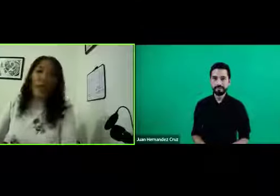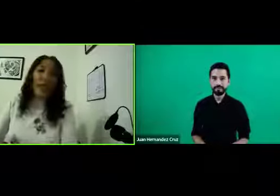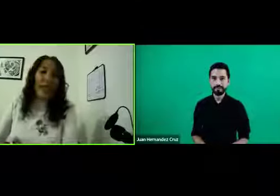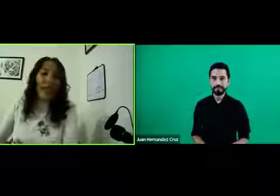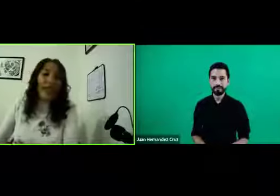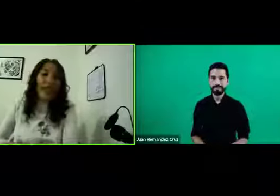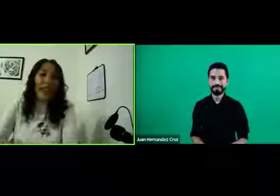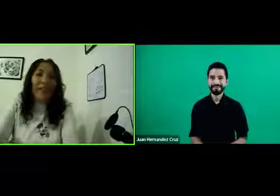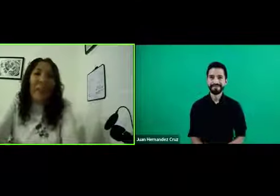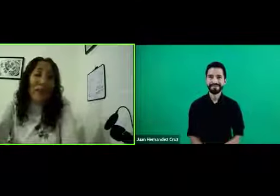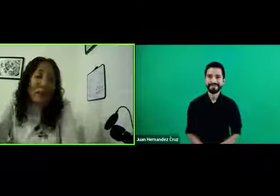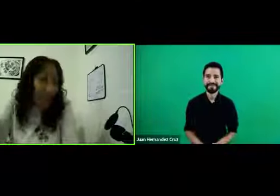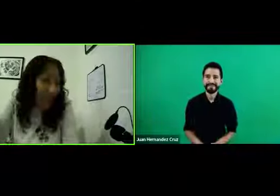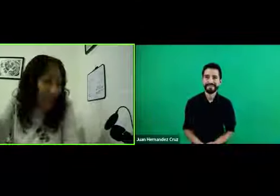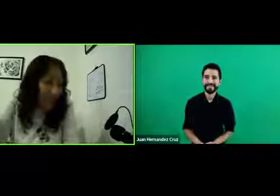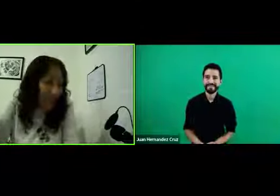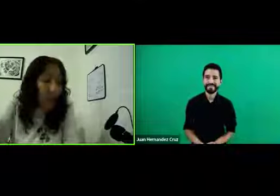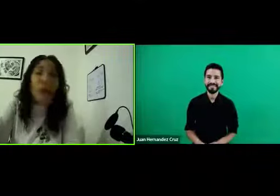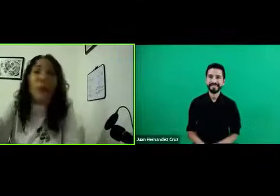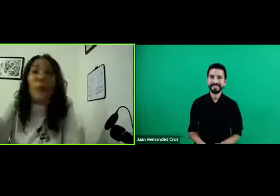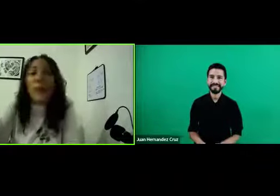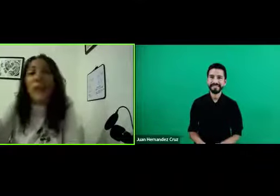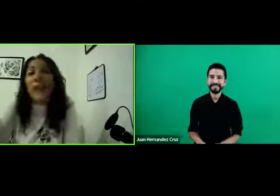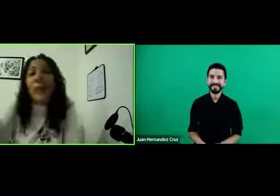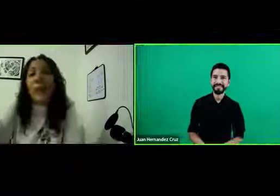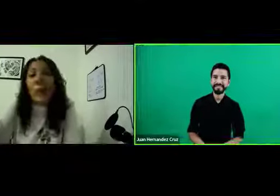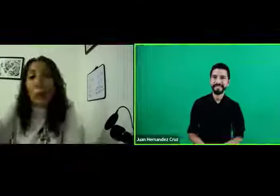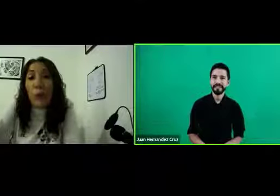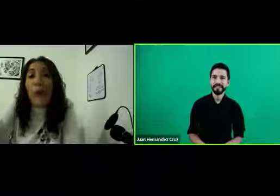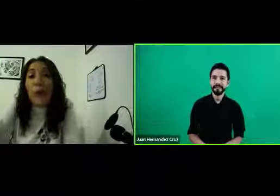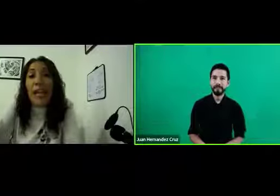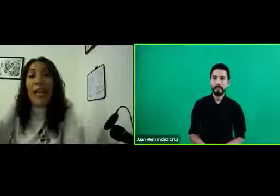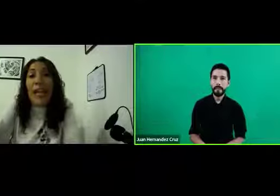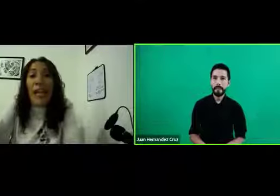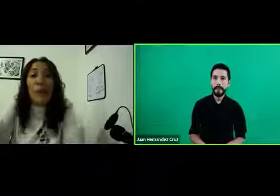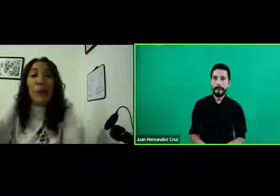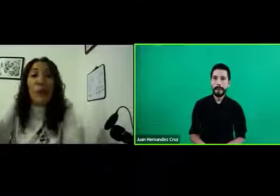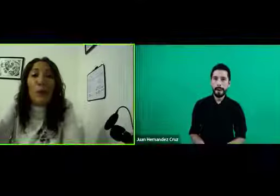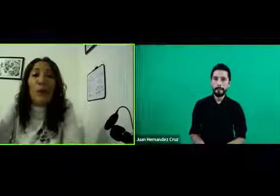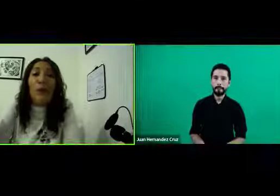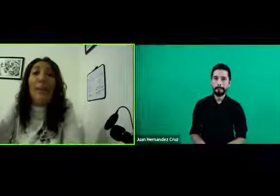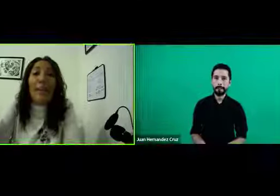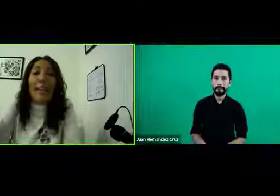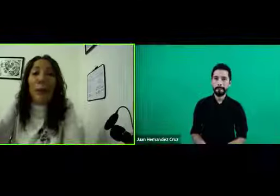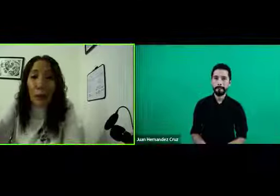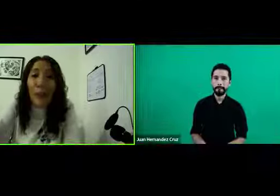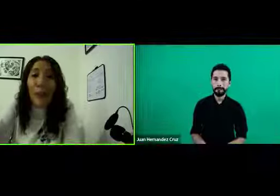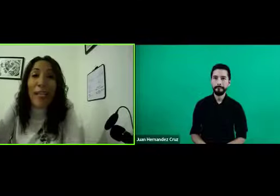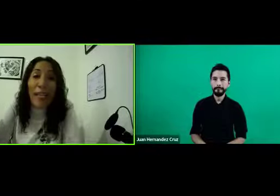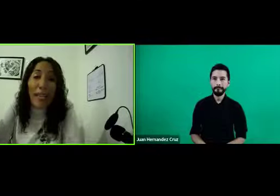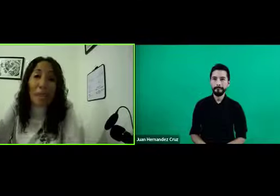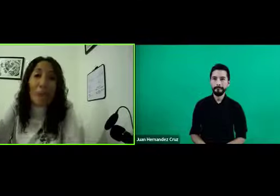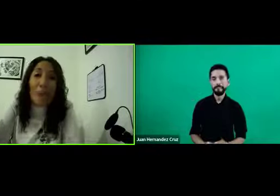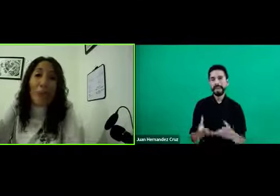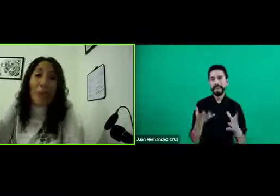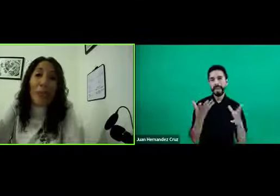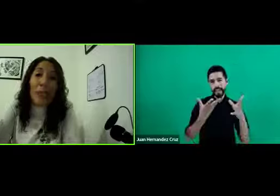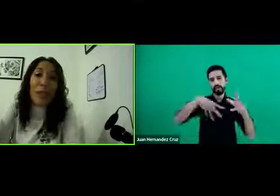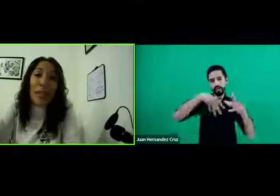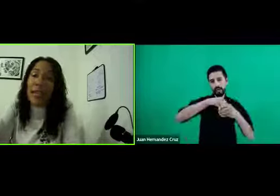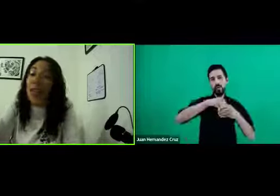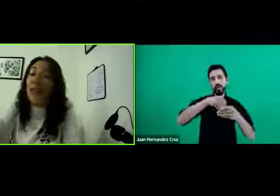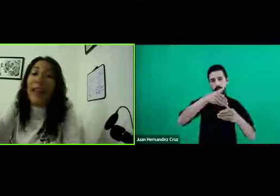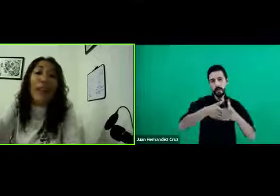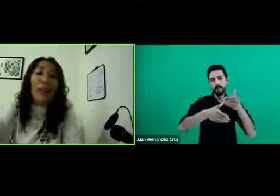Perfecto. Pues finalmente es un proceso de inclusión, es un proceso de integración, es un